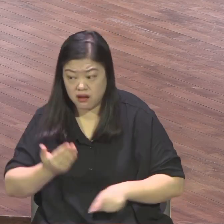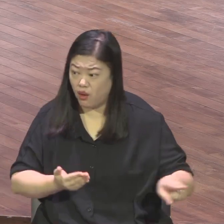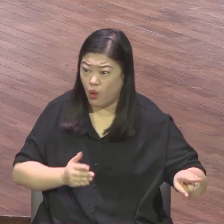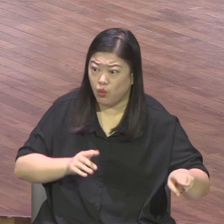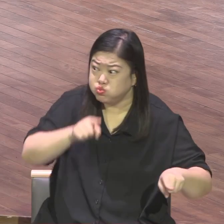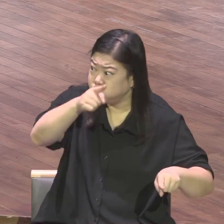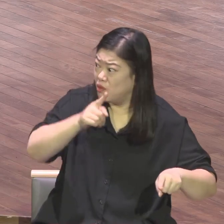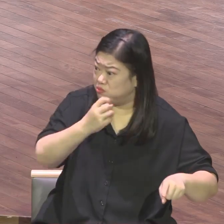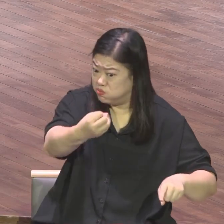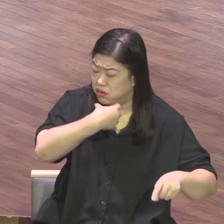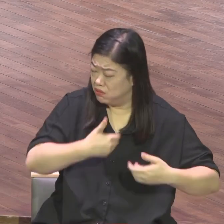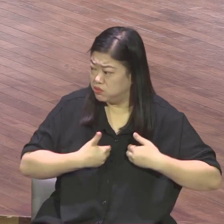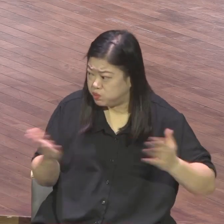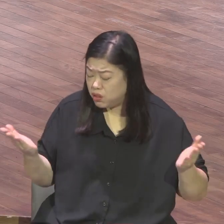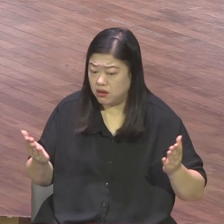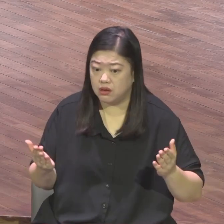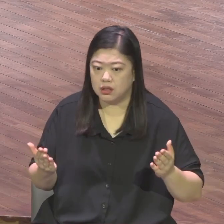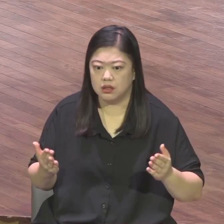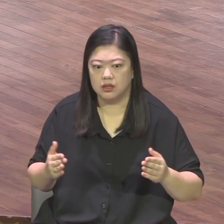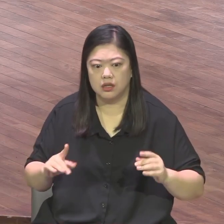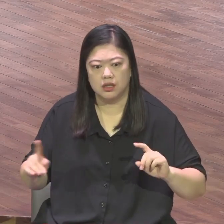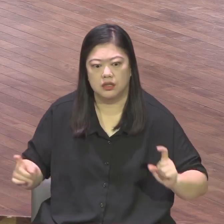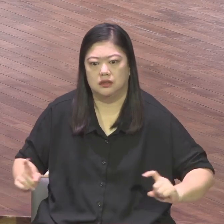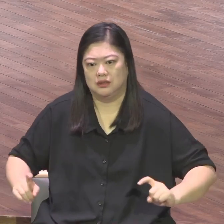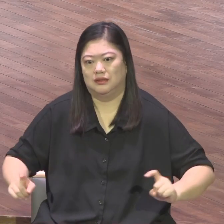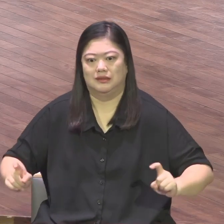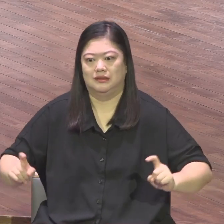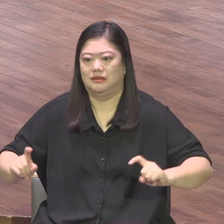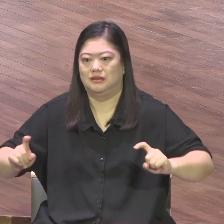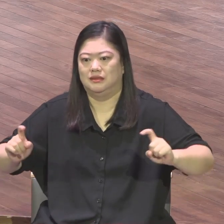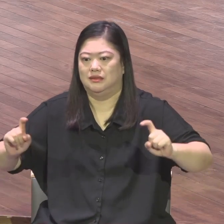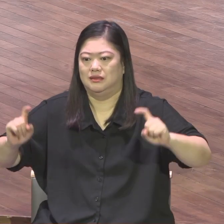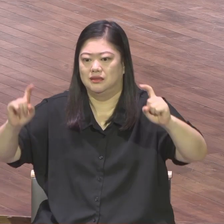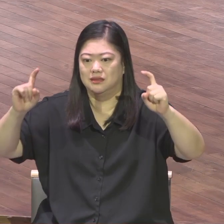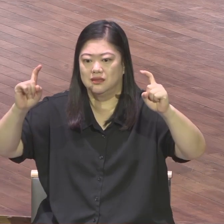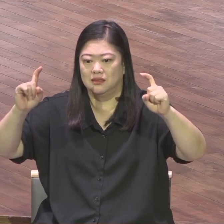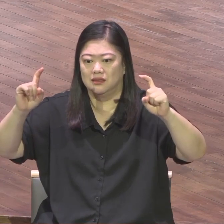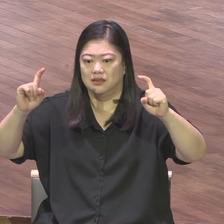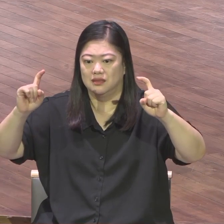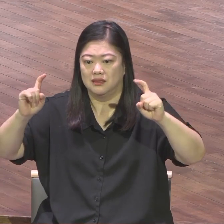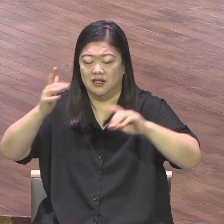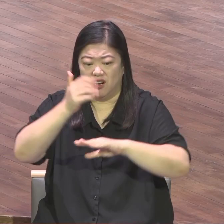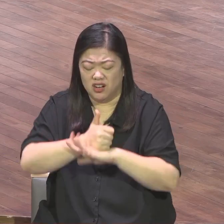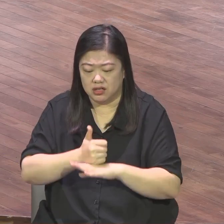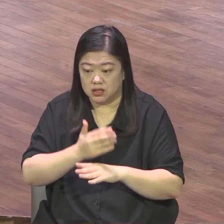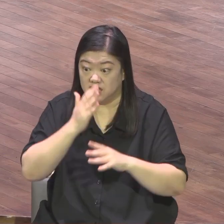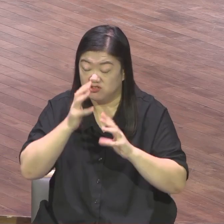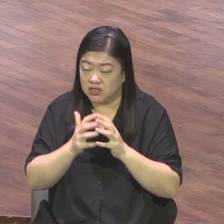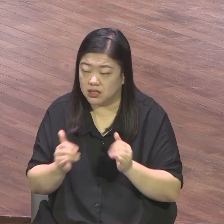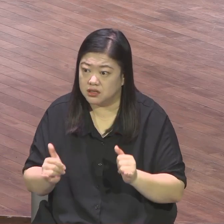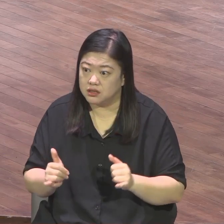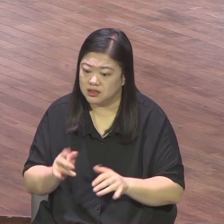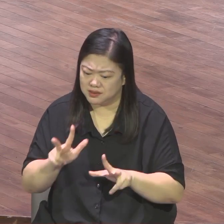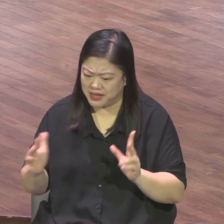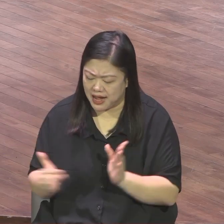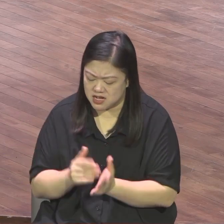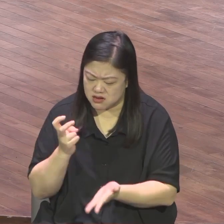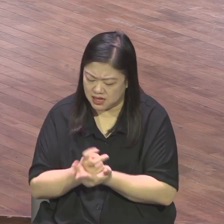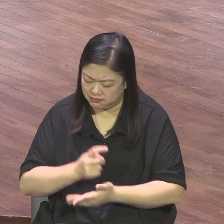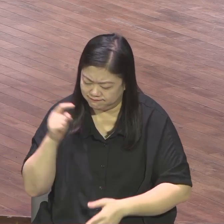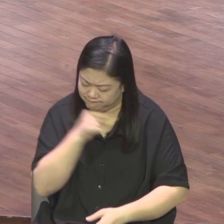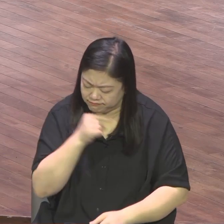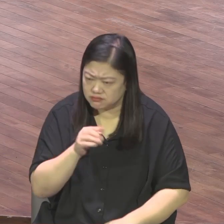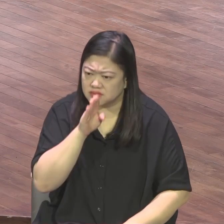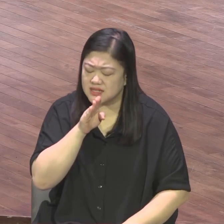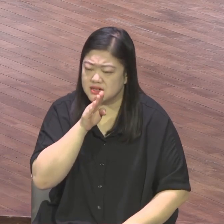확 퍼진 거예요. 이러니까 성난 유대인들이 말이요, 이 바울을 죽이겠다 잡은 거예요. 잡아가지고